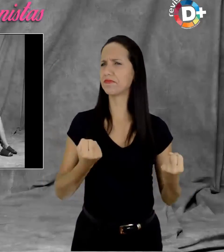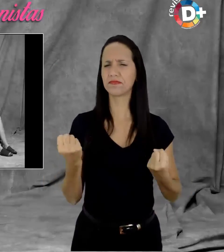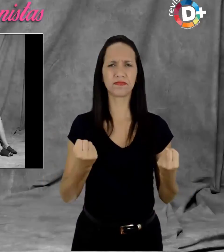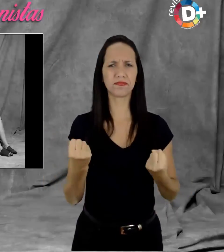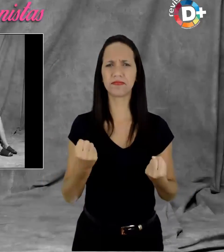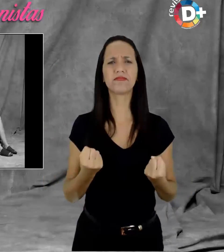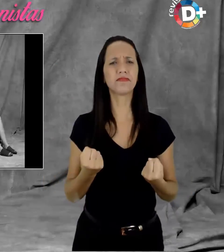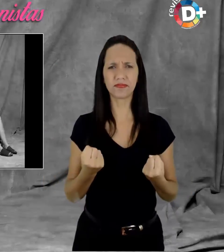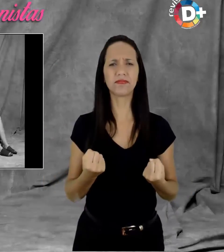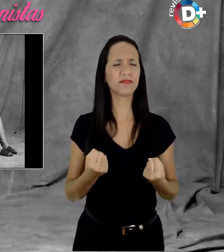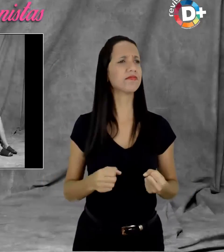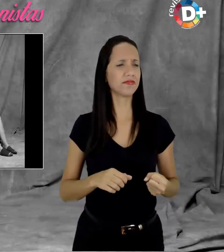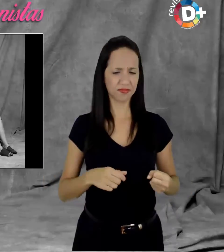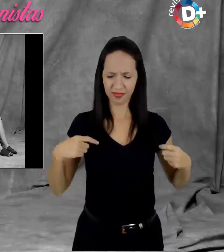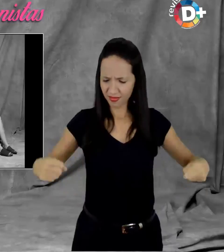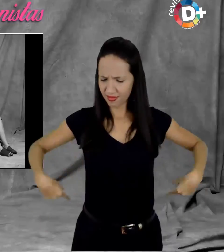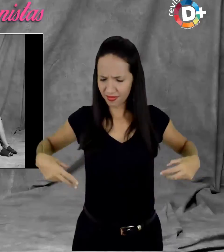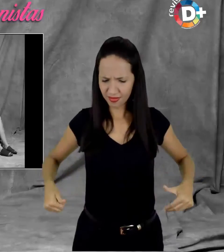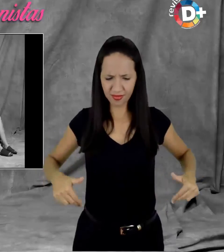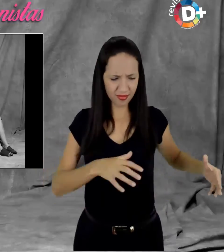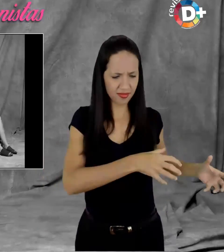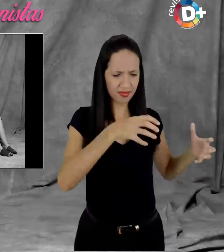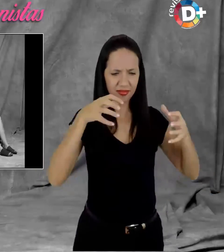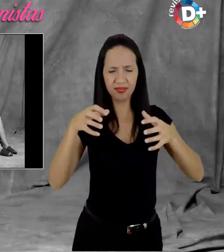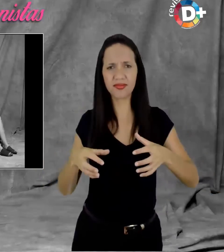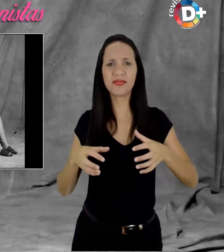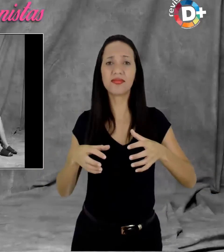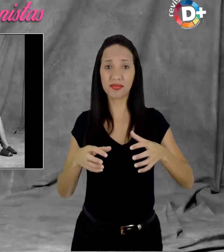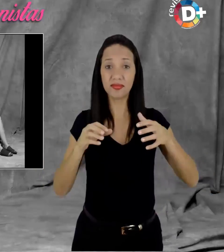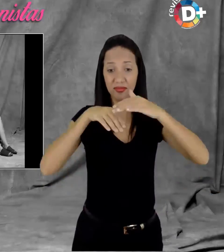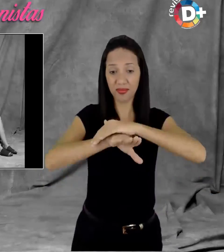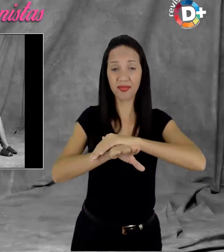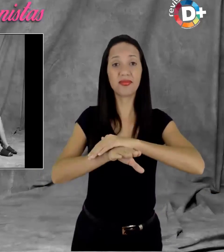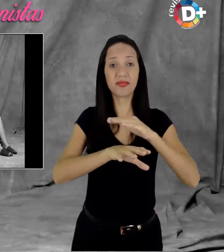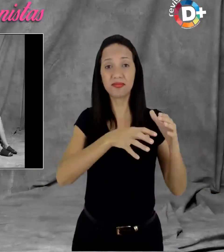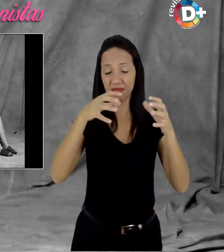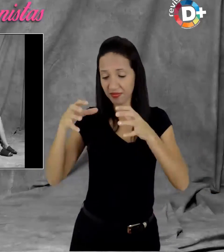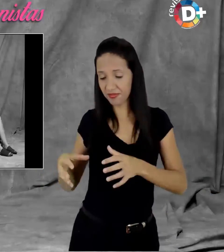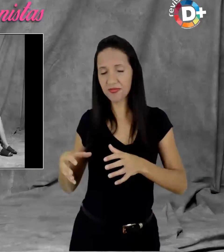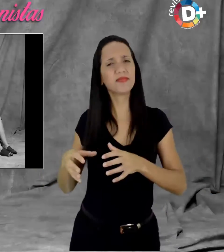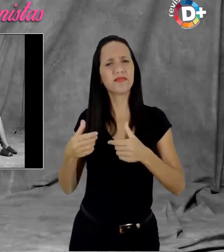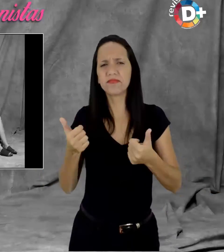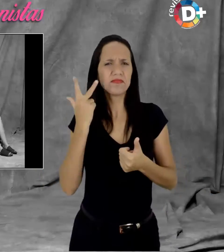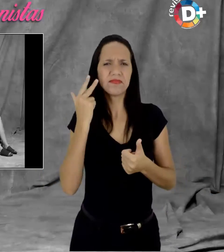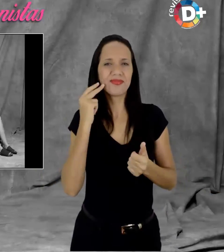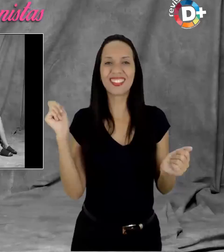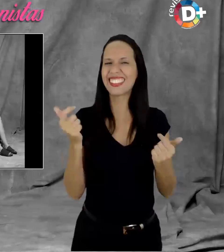tudo. Dirijo, pego sozinha a cadeira no porta-malas, coloco de volta. O sorriso de